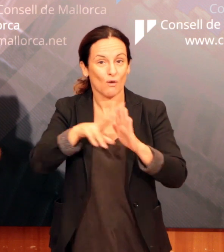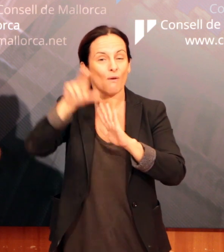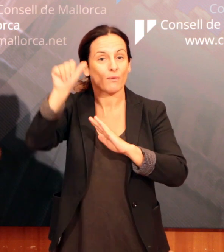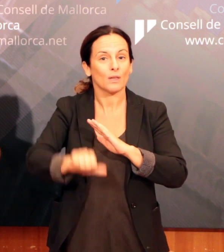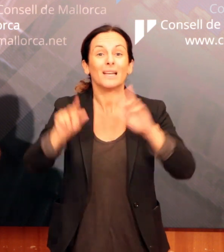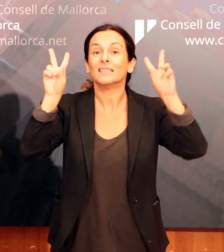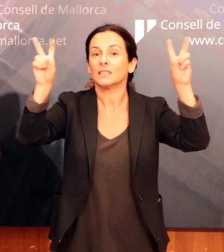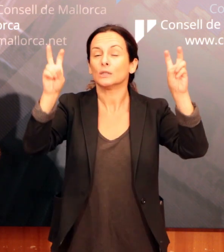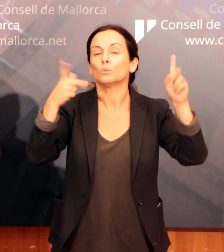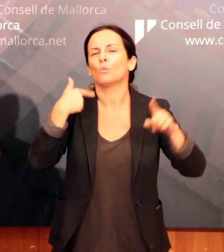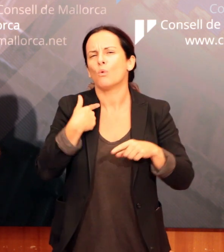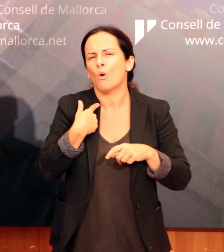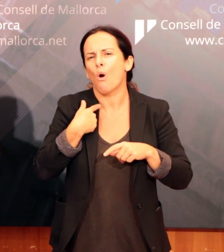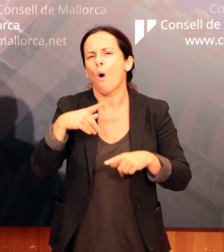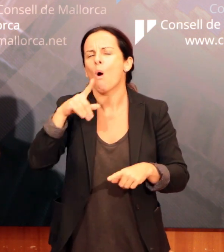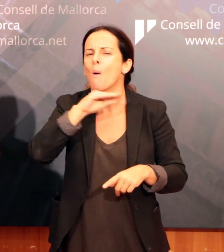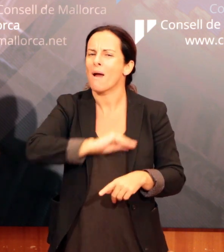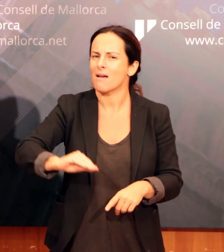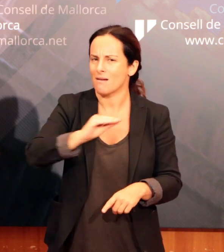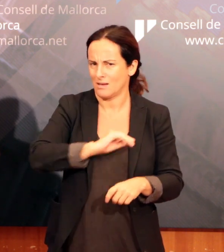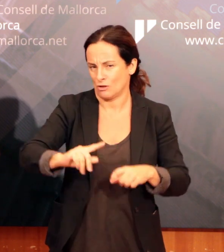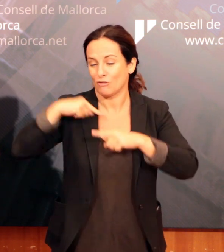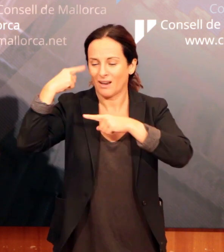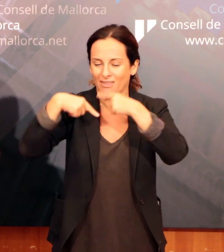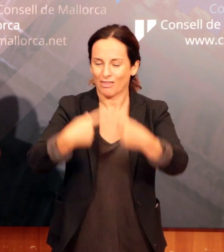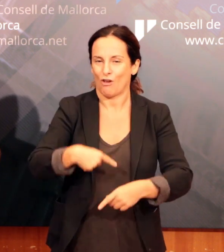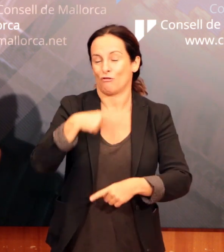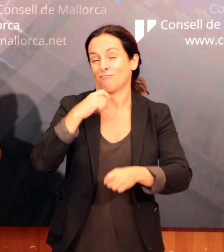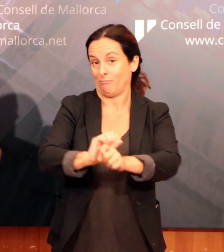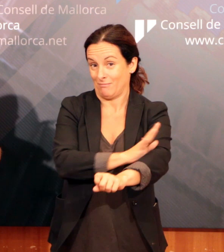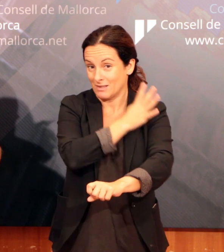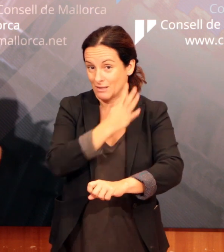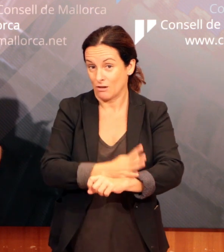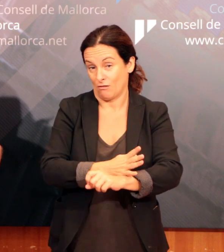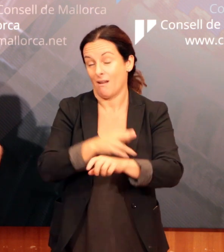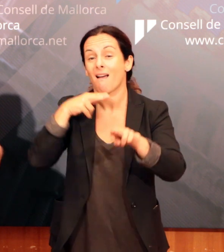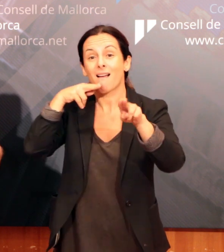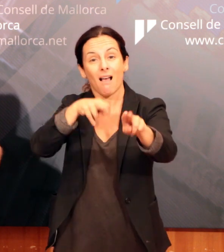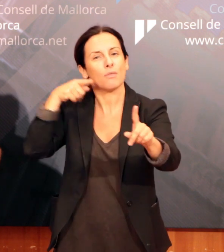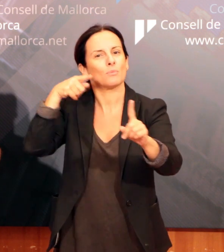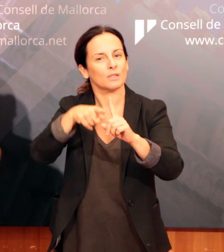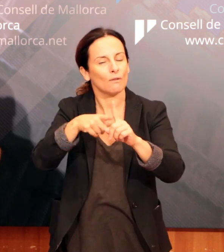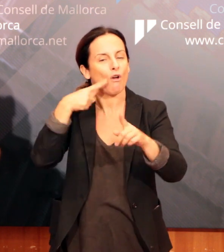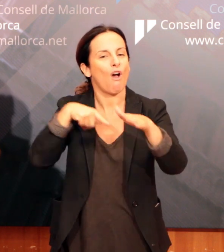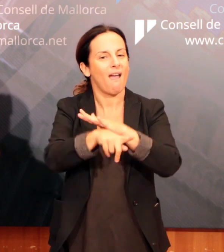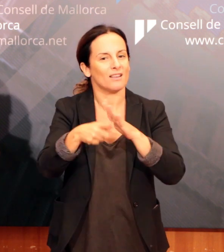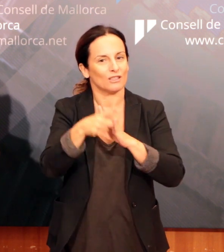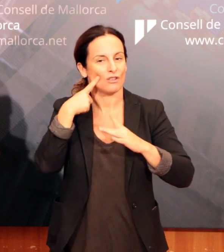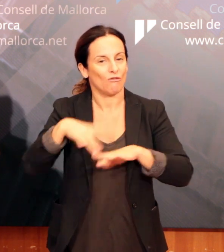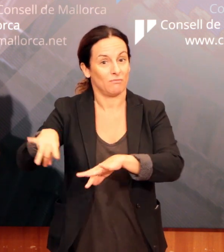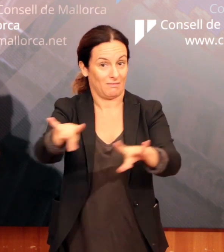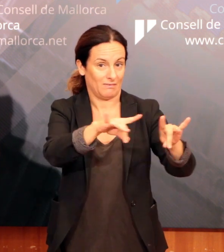Passió, Tradició i Sentiments, la caça, pau essencial per a la gestió del medi ambient. Un altre dels objectius que també